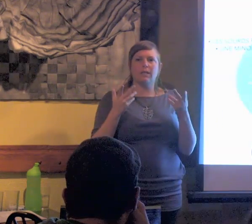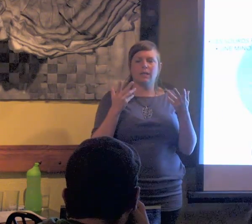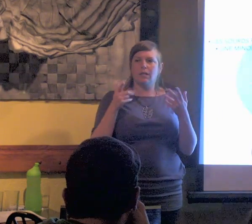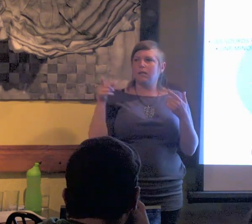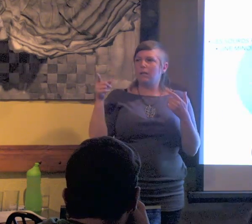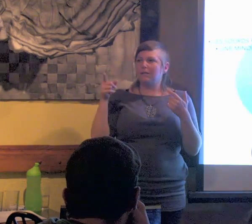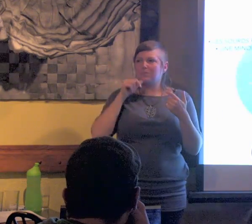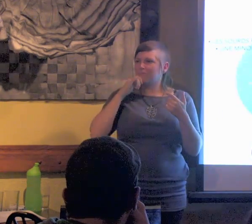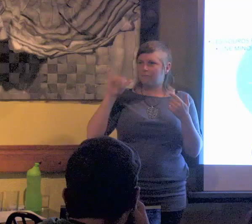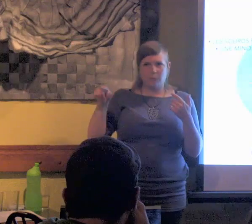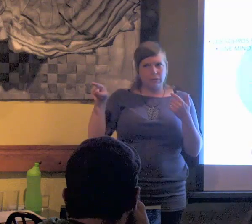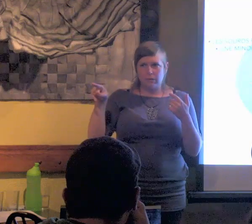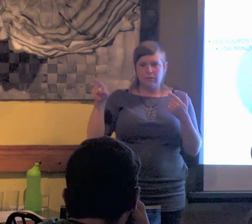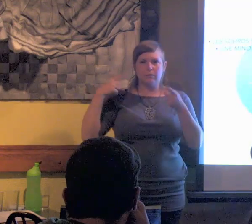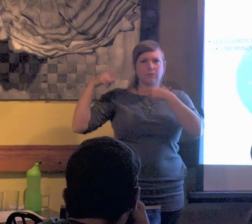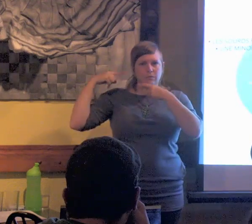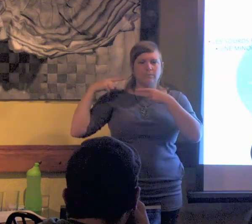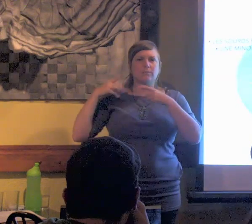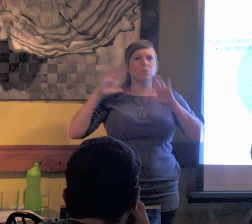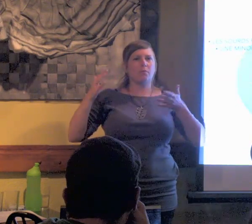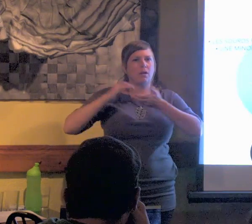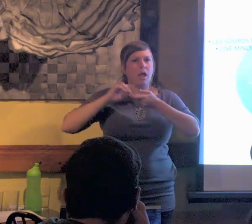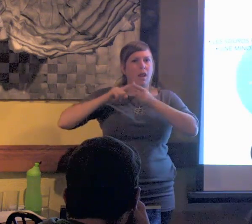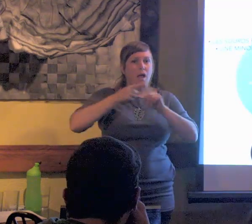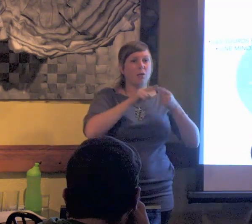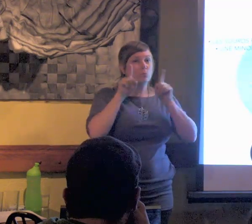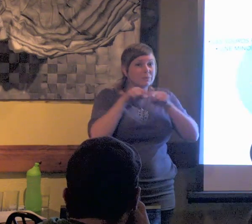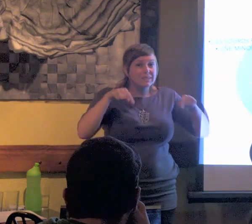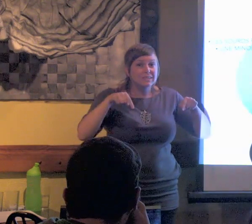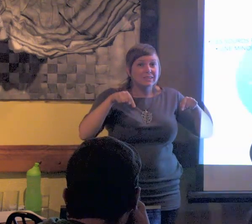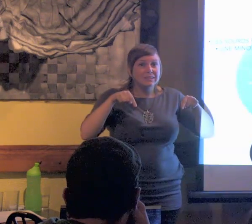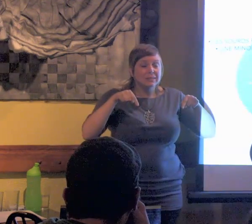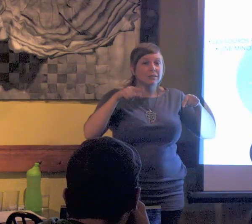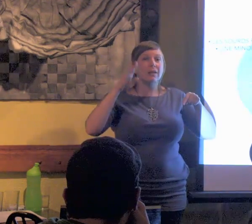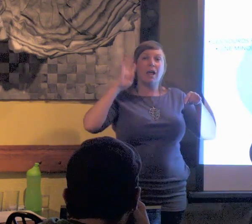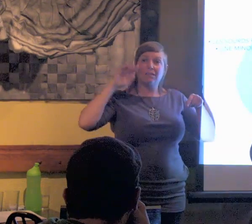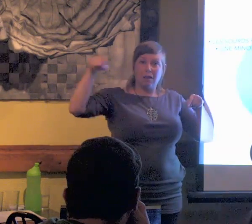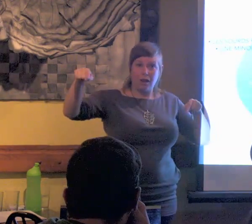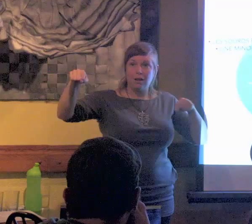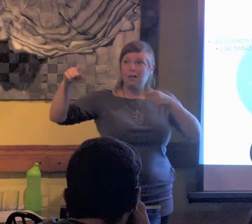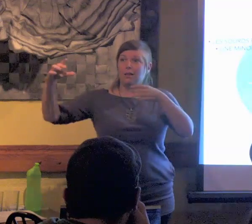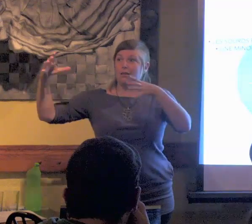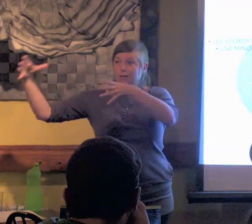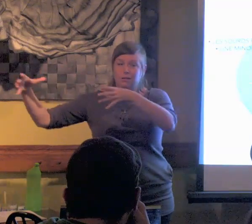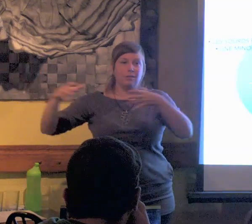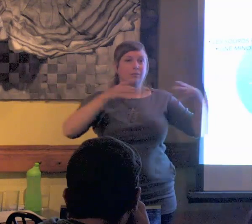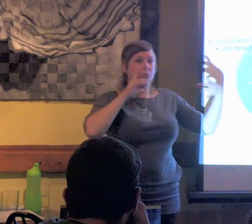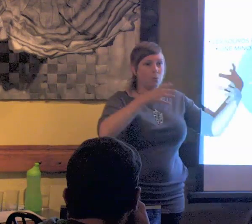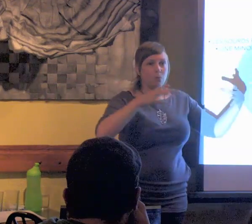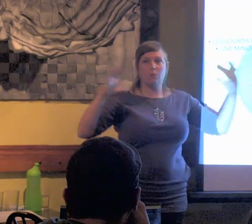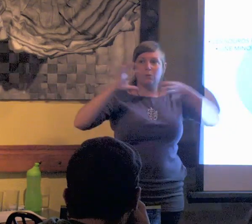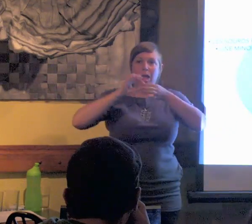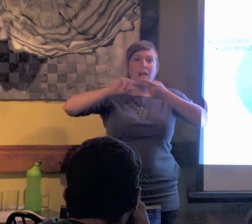faut arrêter de perpétrer ces comportements-là. Donc, il faut se traiter sur le même pied d'égalité. Même ici, il y a des